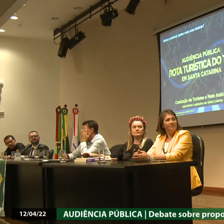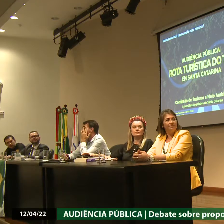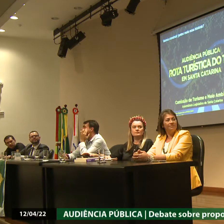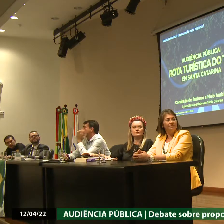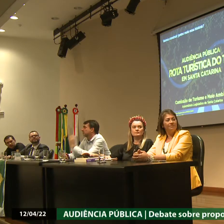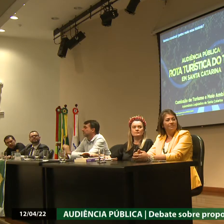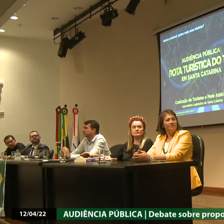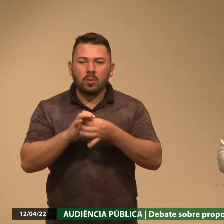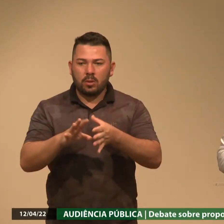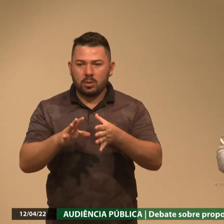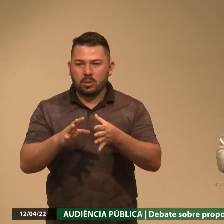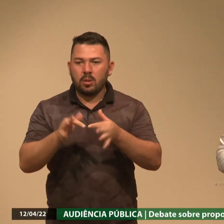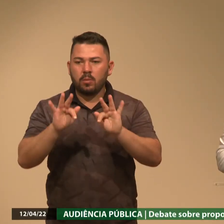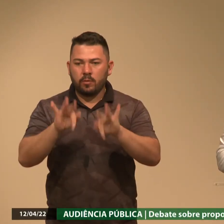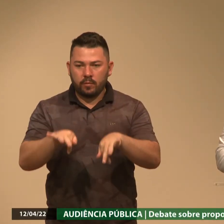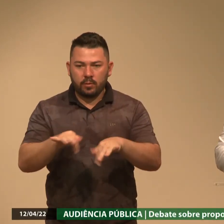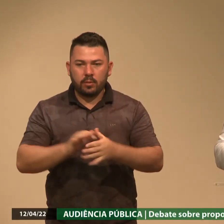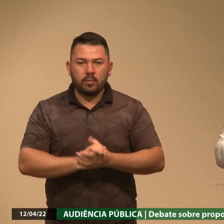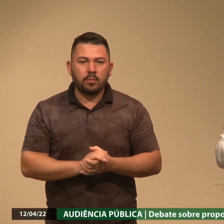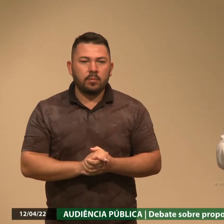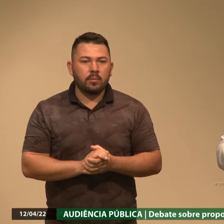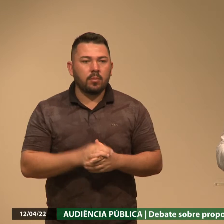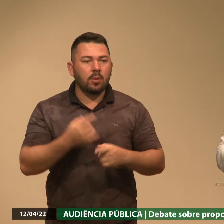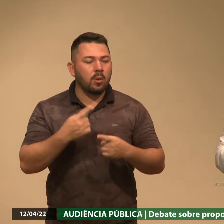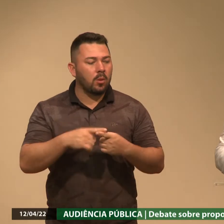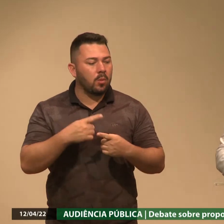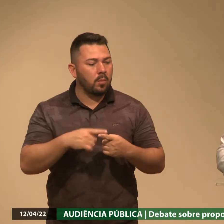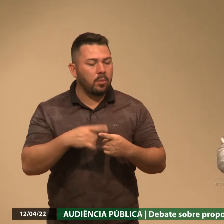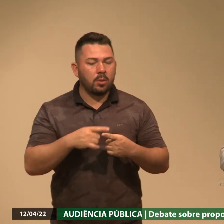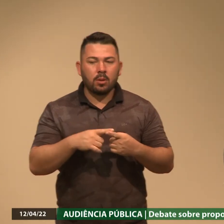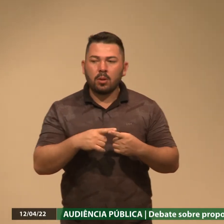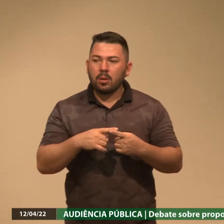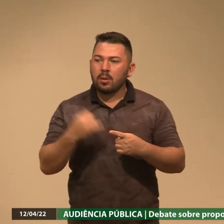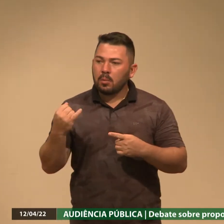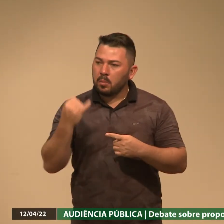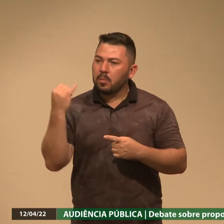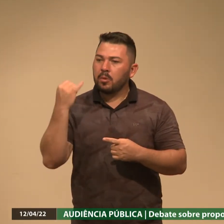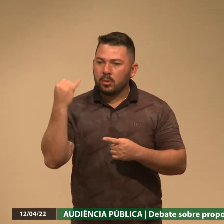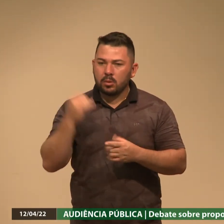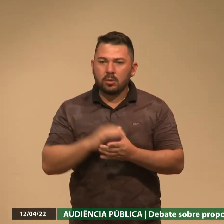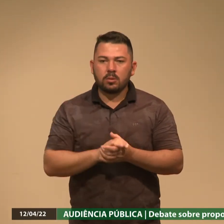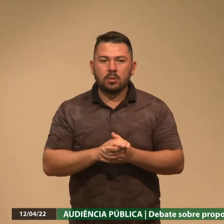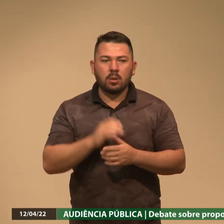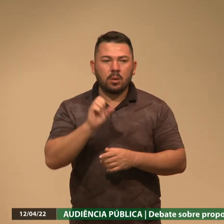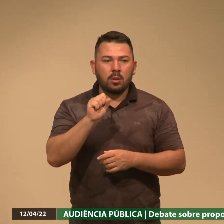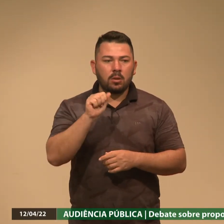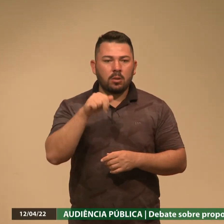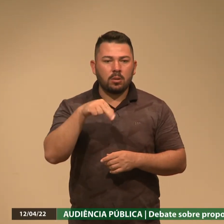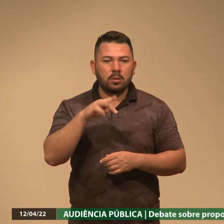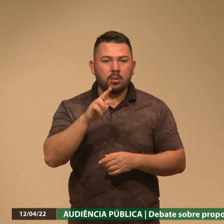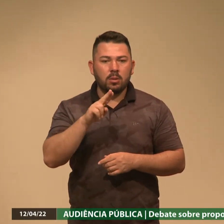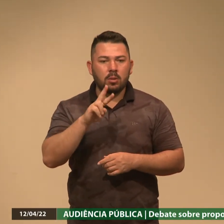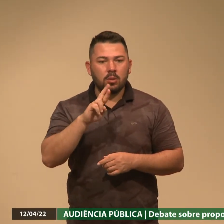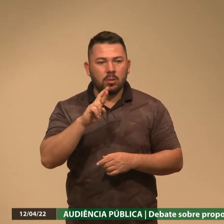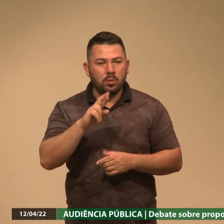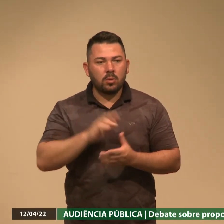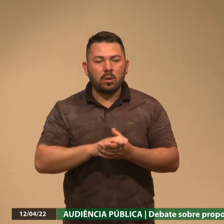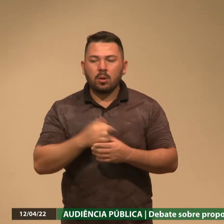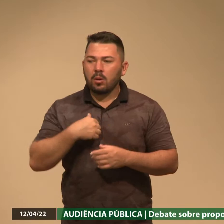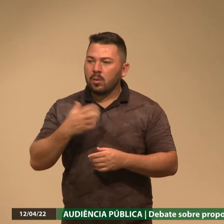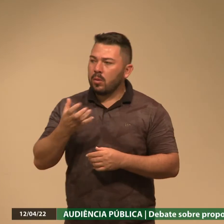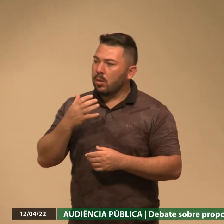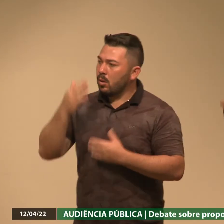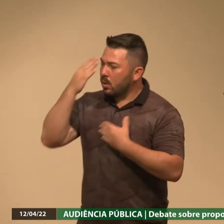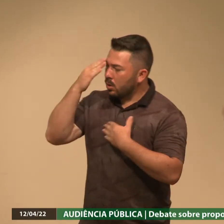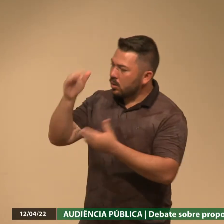deixei para o final ali dentro ali e o porquê que eu disse da necessidade da santur nesse evento quero agradecer a